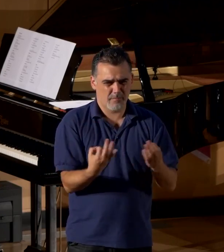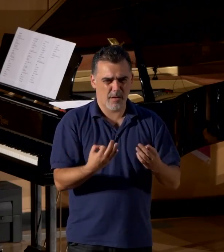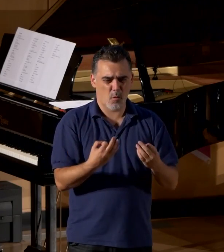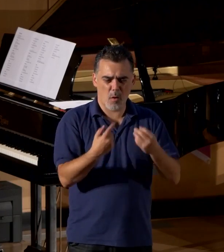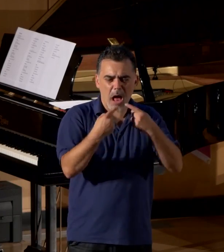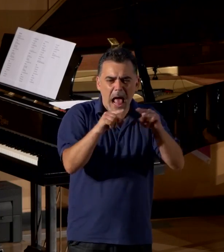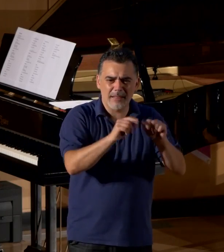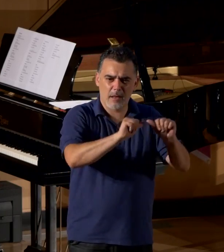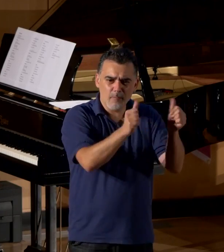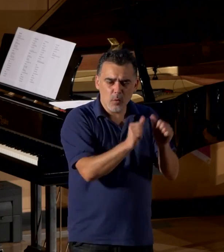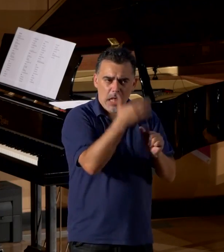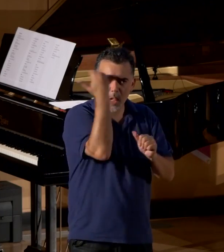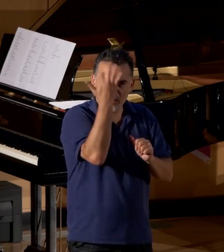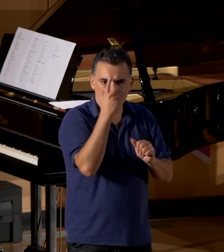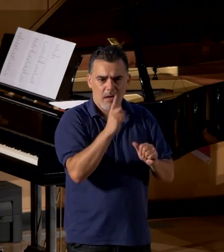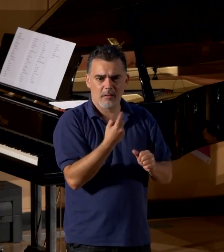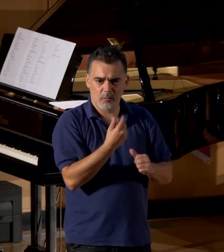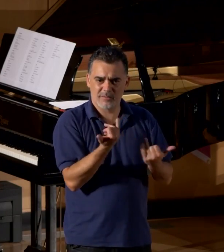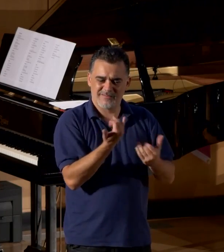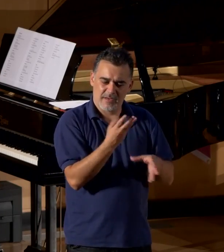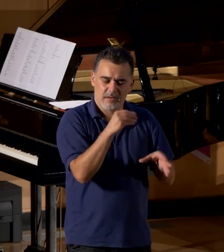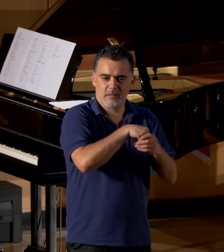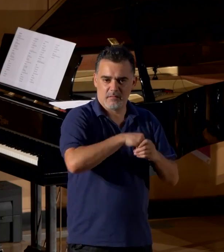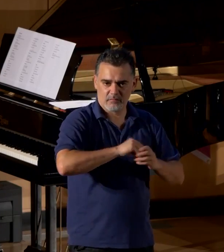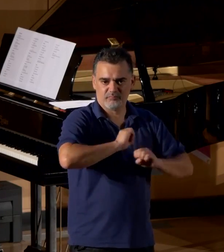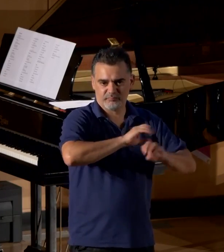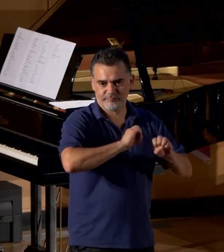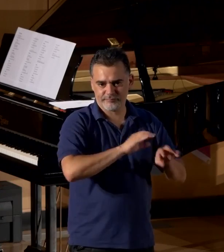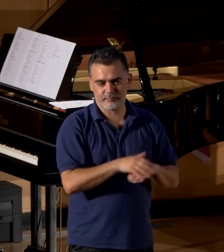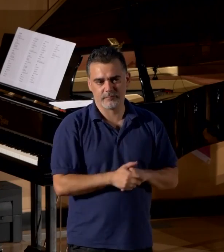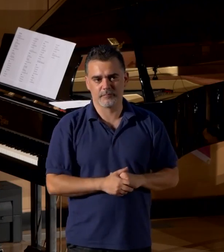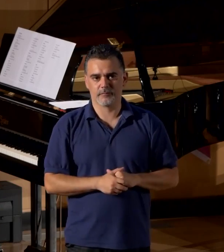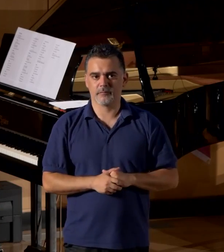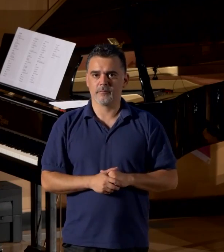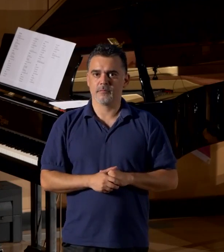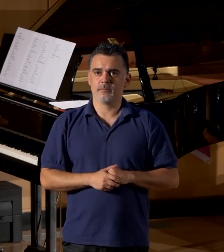Modelle, wie man einbindet. Und